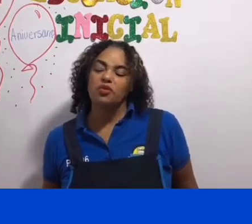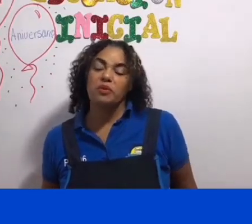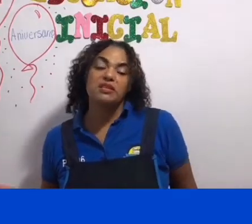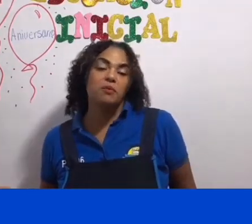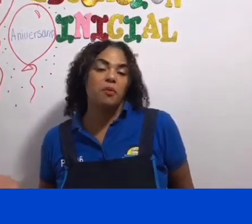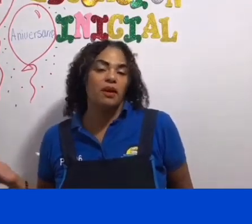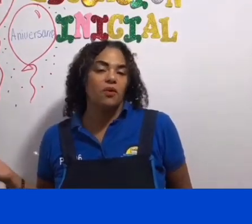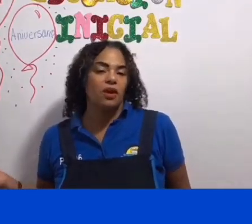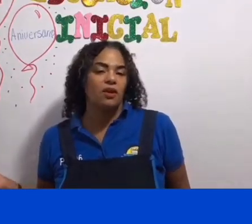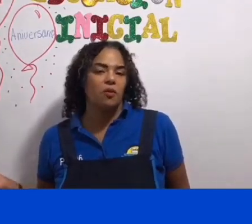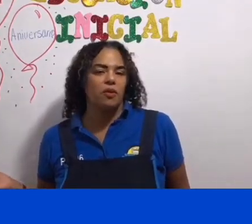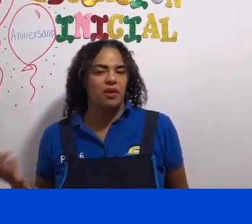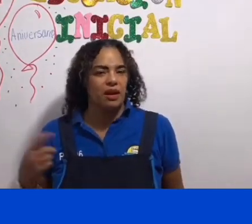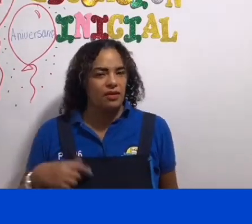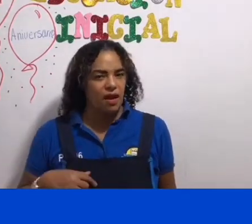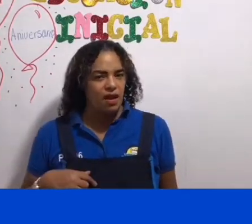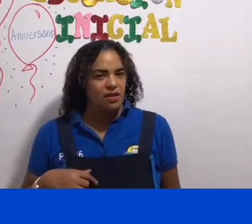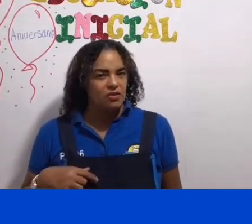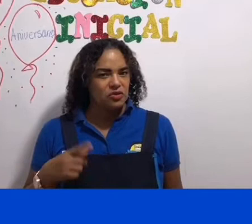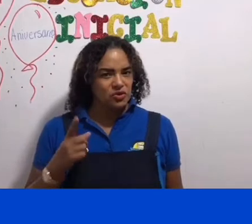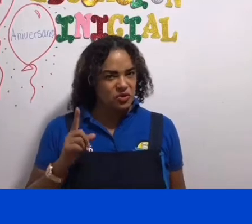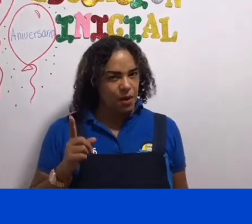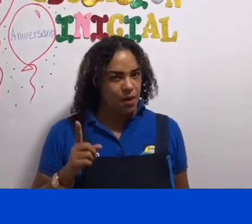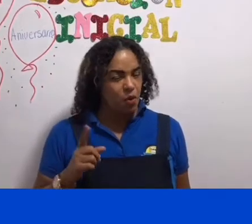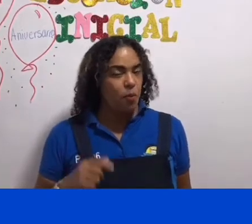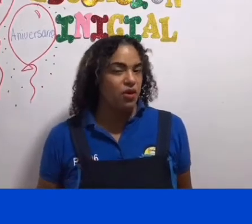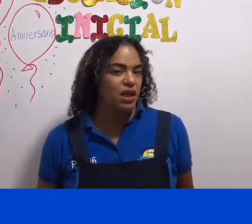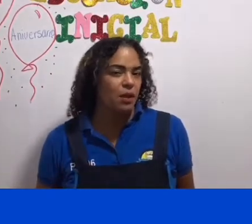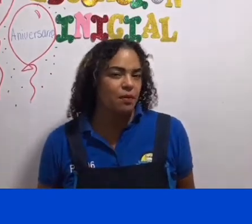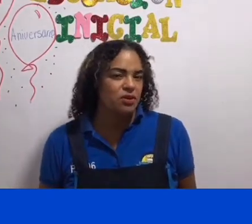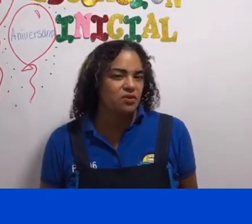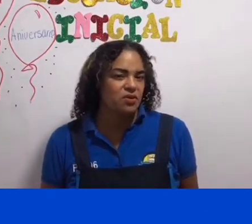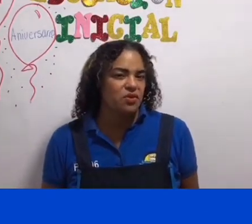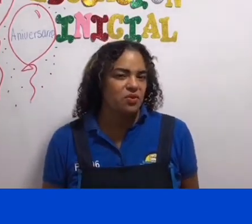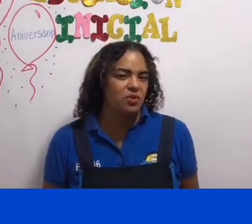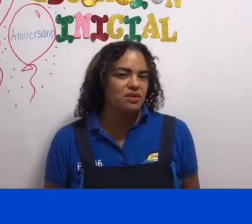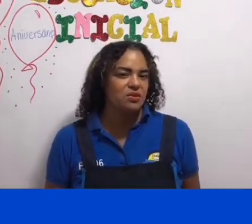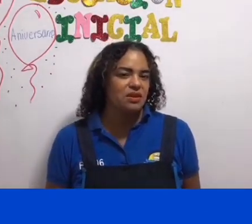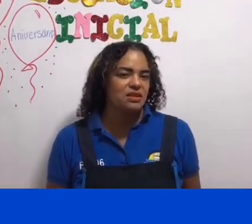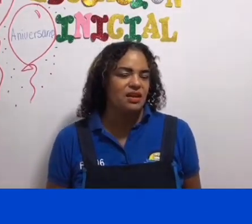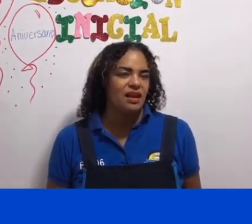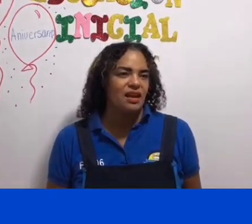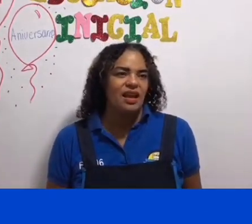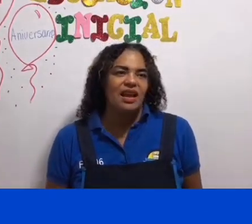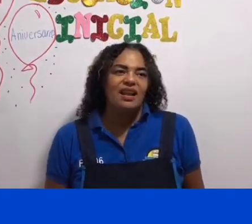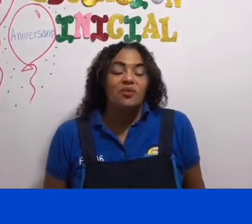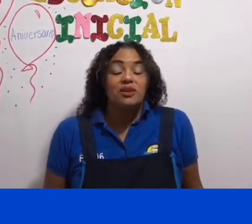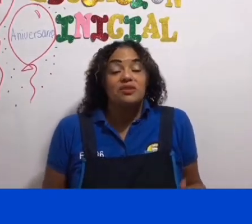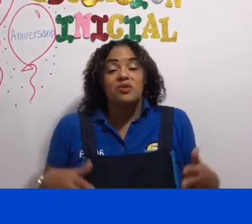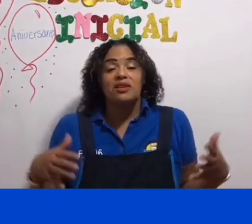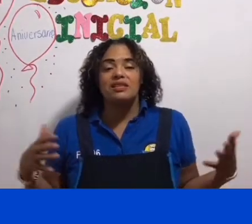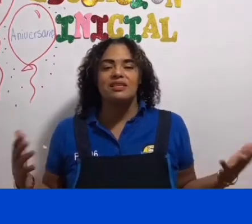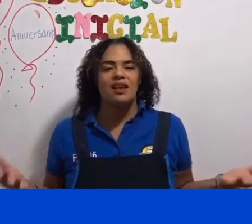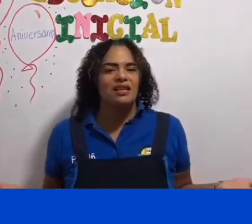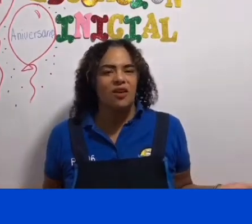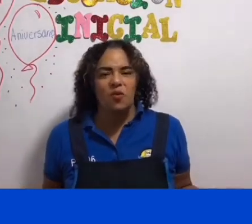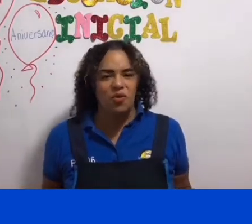un principio para el colegio, pero en realidad nosotros sabemos por qué llevamos a nuestro niño a la inicial La educación inicial es algo muy